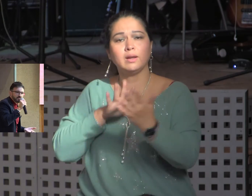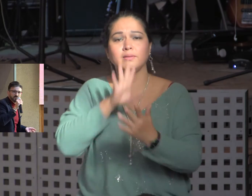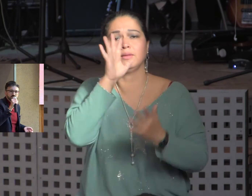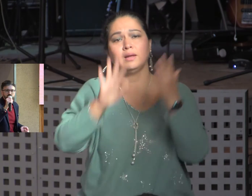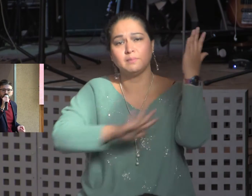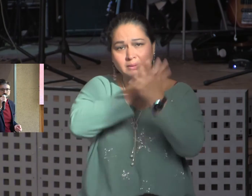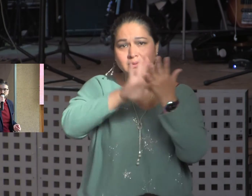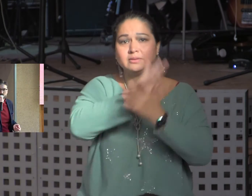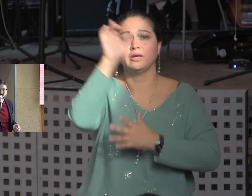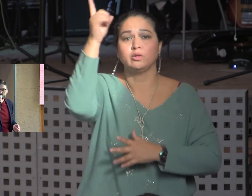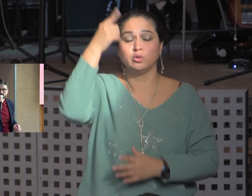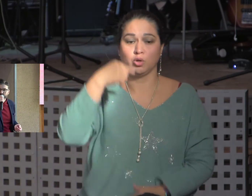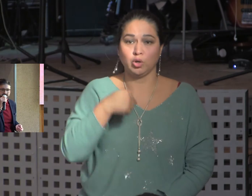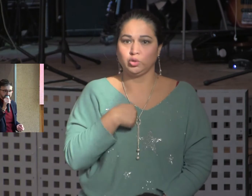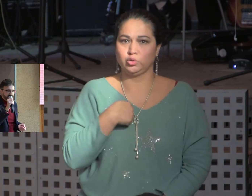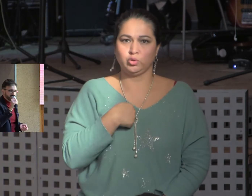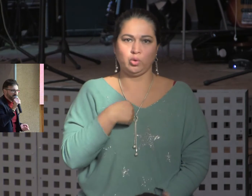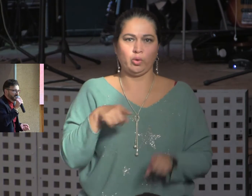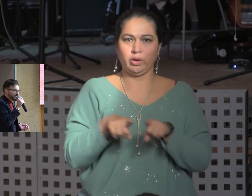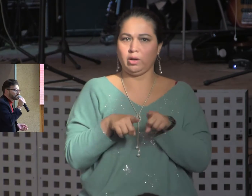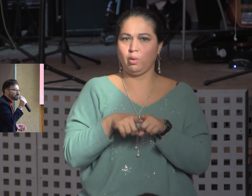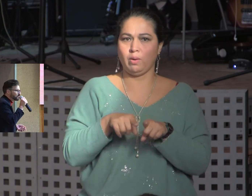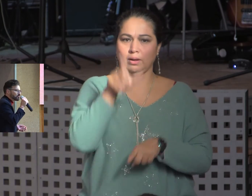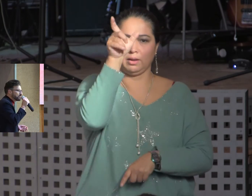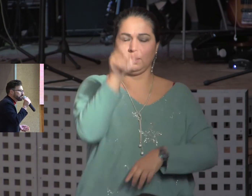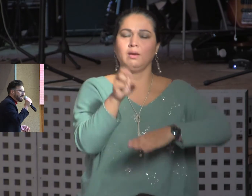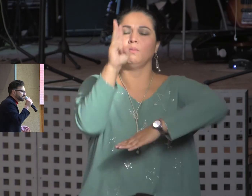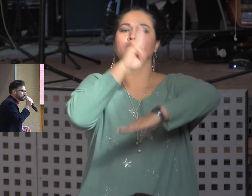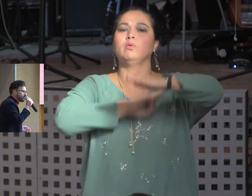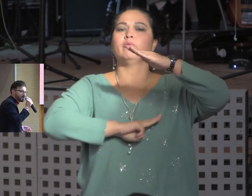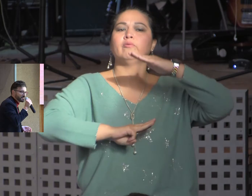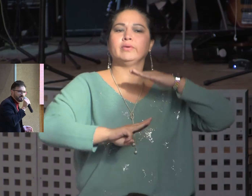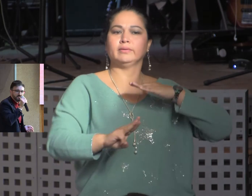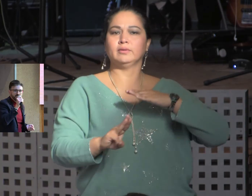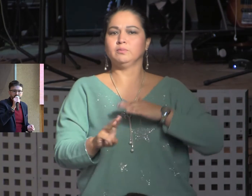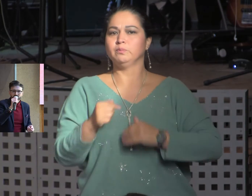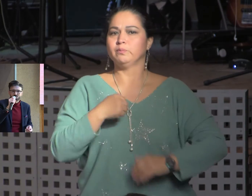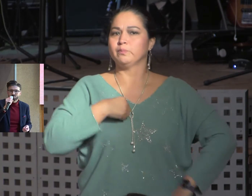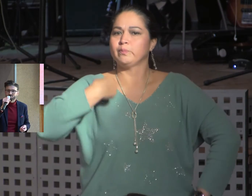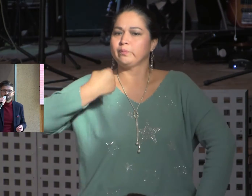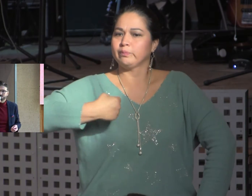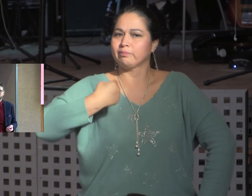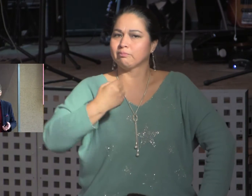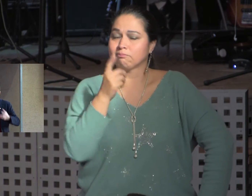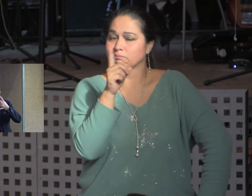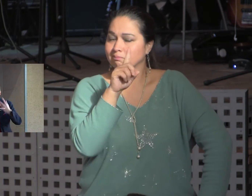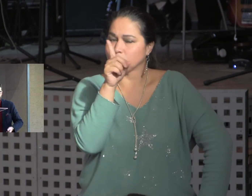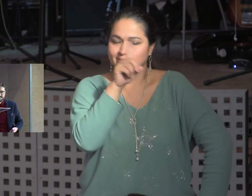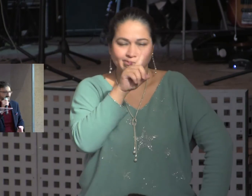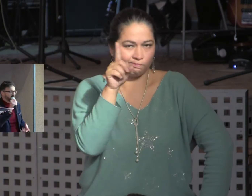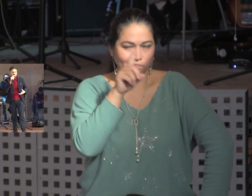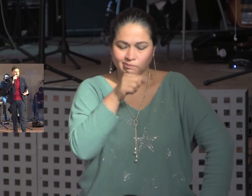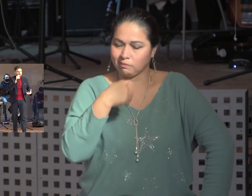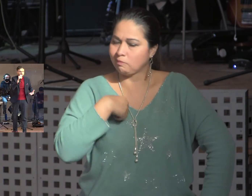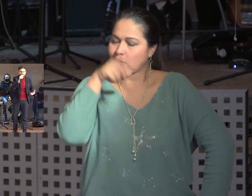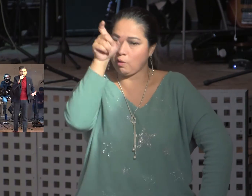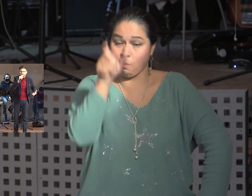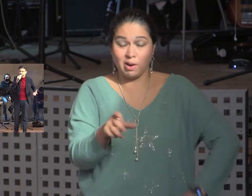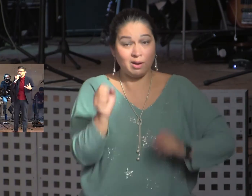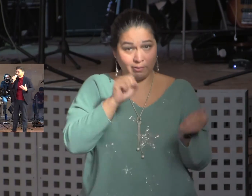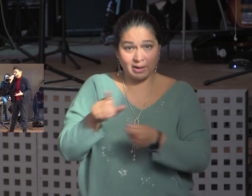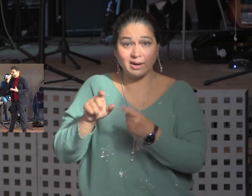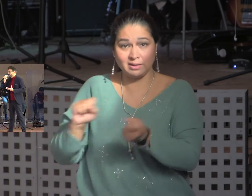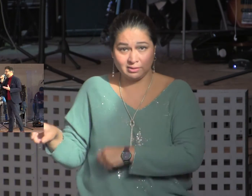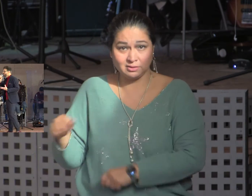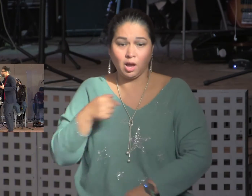Dios, yo no soy profeta, yo no soy pastor, yo no soy evangelista, yo no